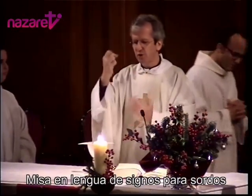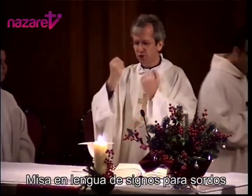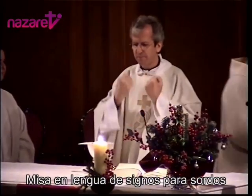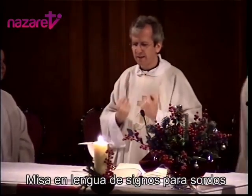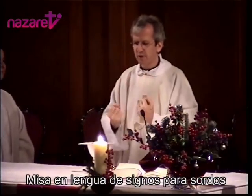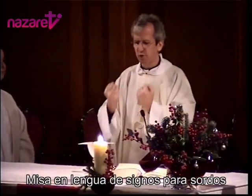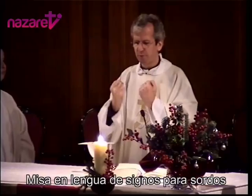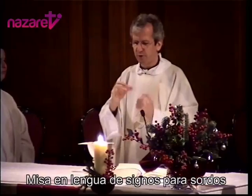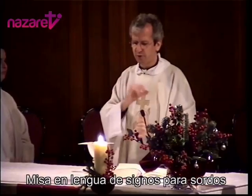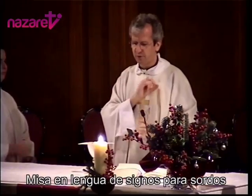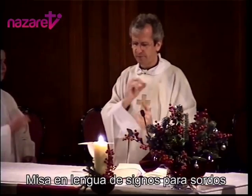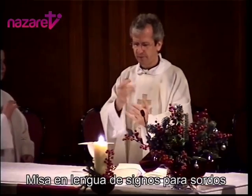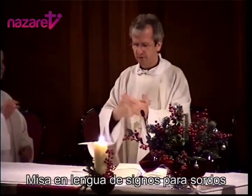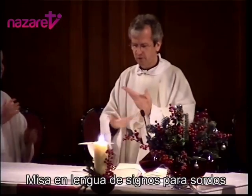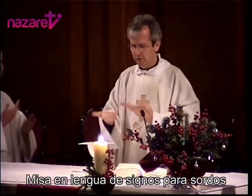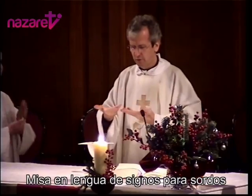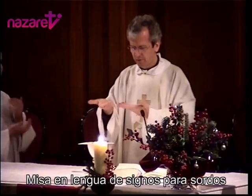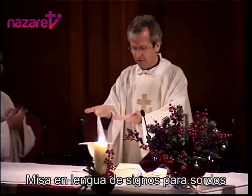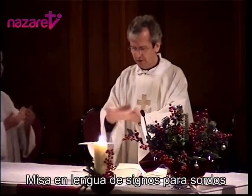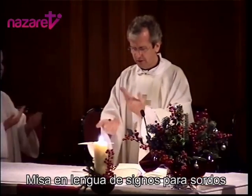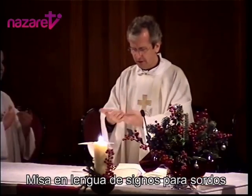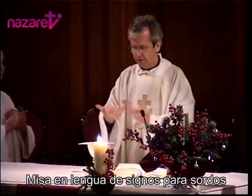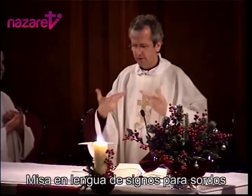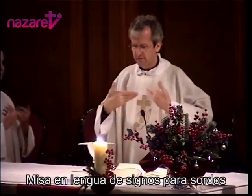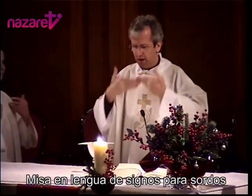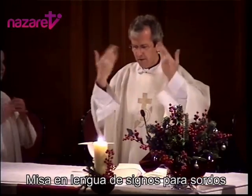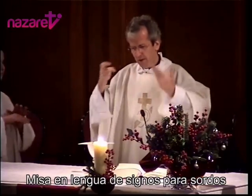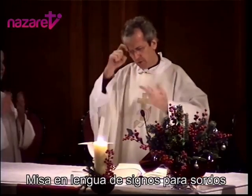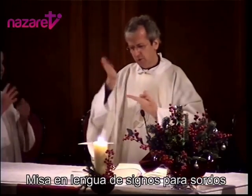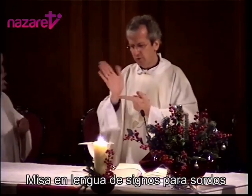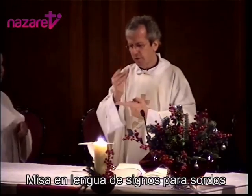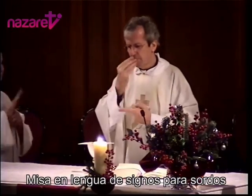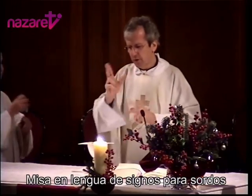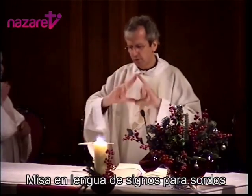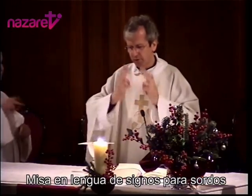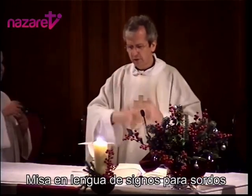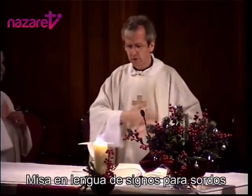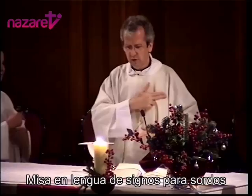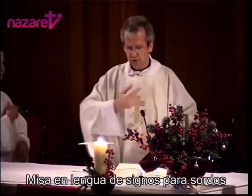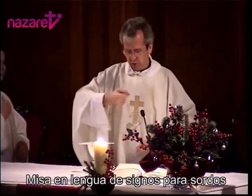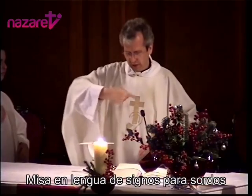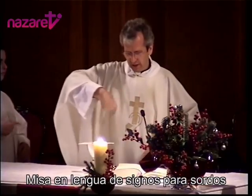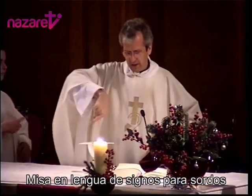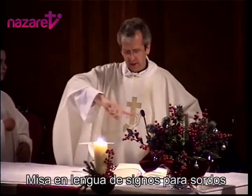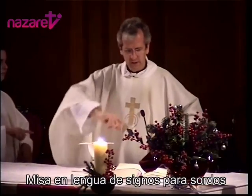agradable a Dios Padre Todopoderoso. Señor, reciba de tus manos este sacrificio para alabanza y gloria de su